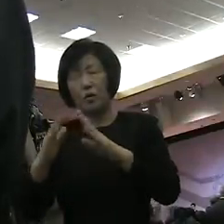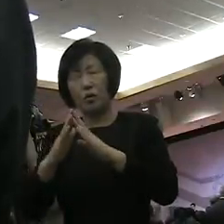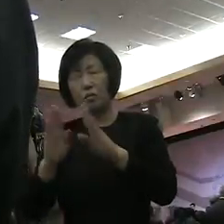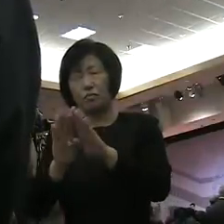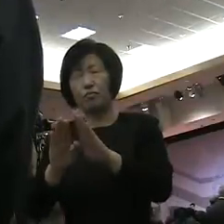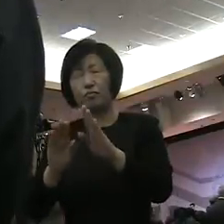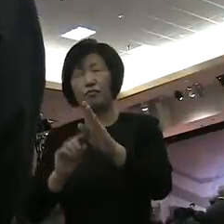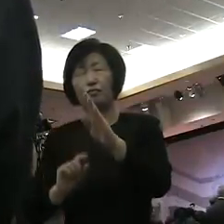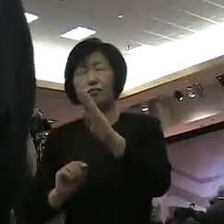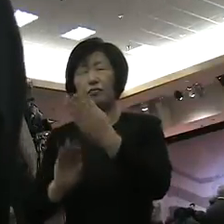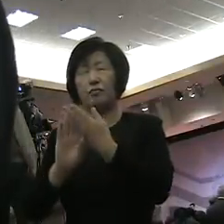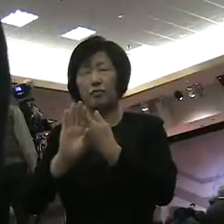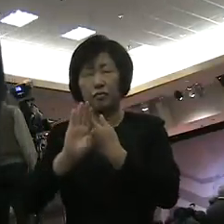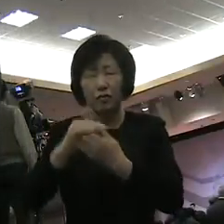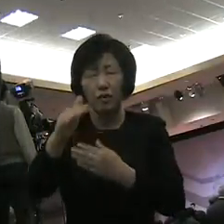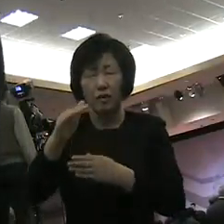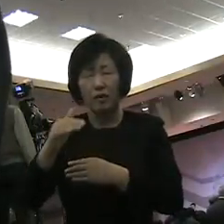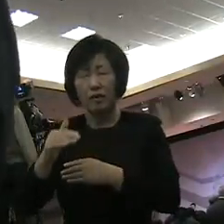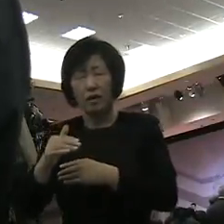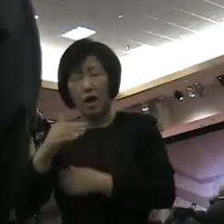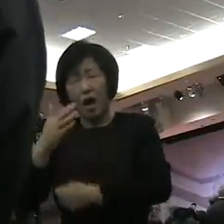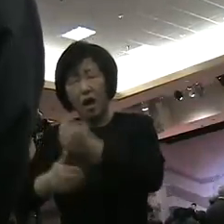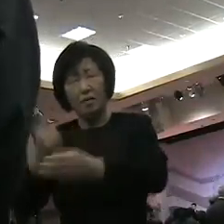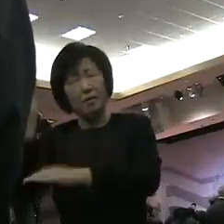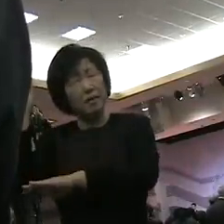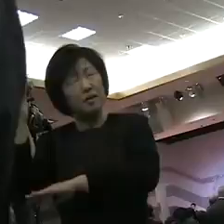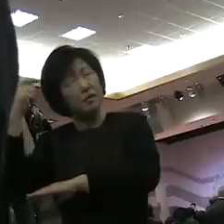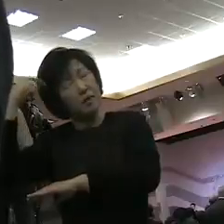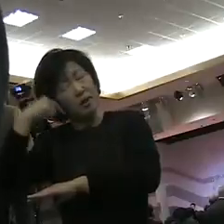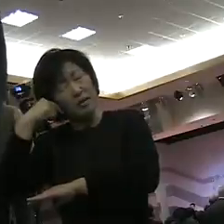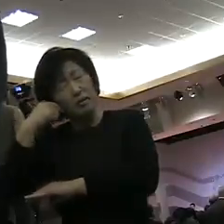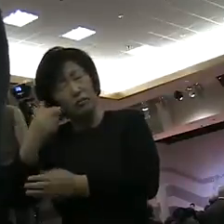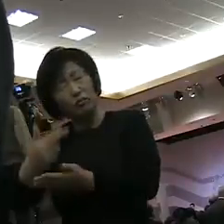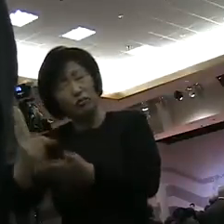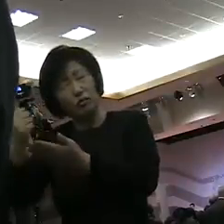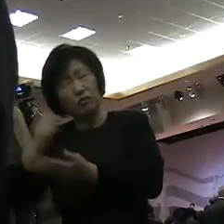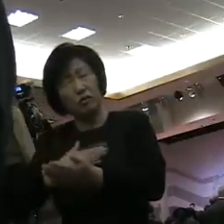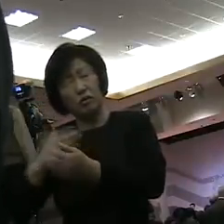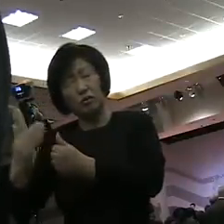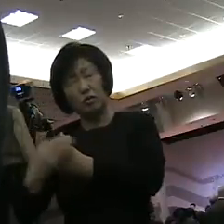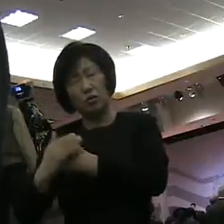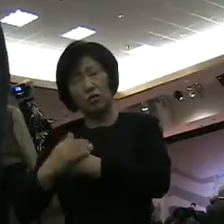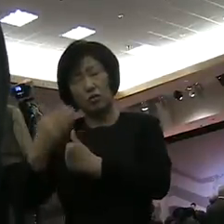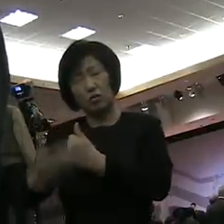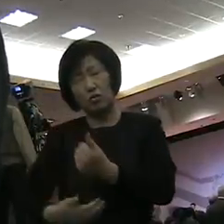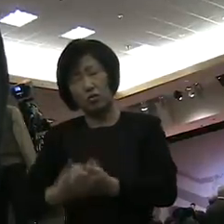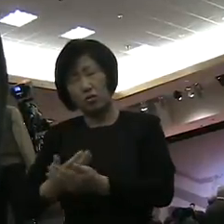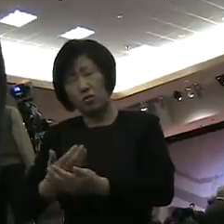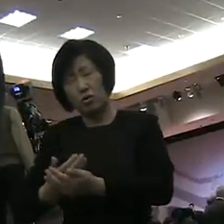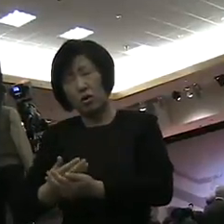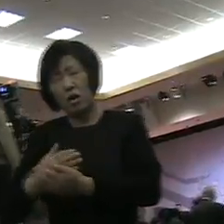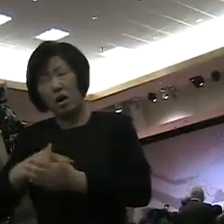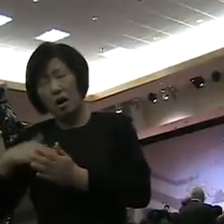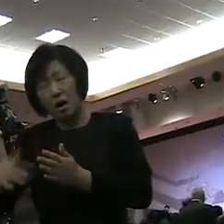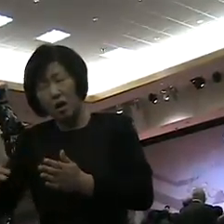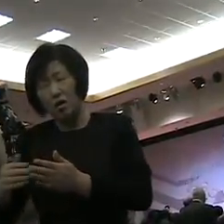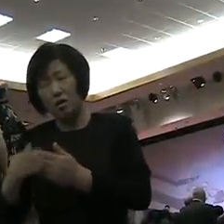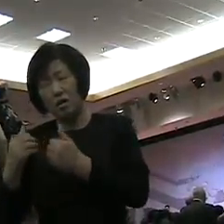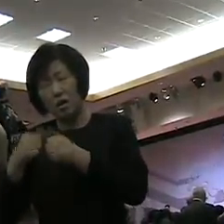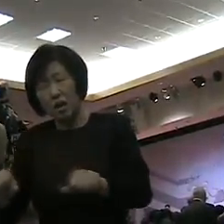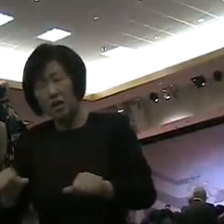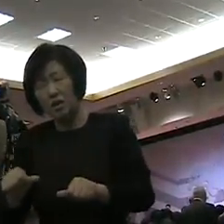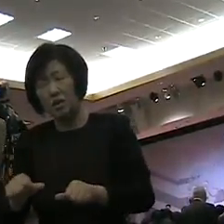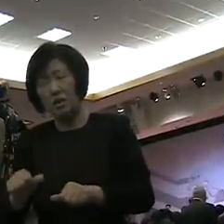나서시면서 그 하나님의 말씀에 반응하셔야 됩니다. 주님, 나를 도와주옵소서. 난 아직도 여전히 깨어지기